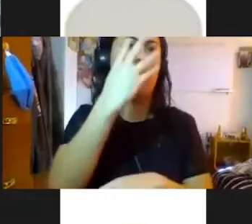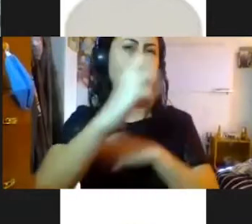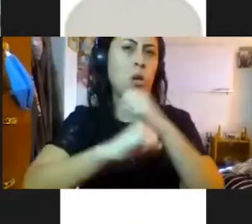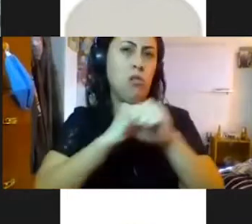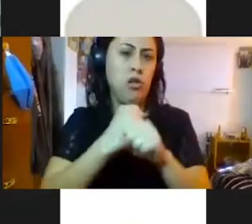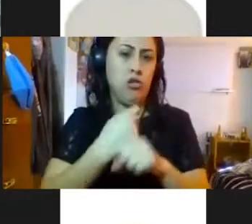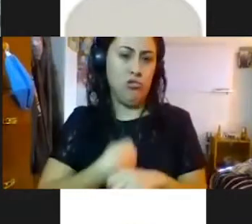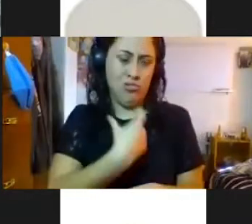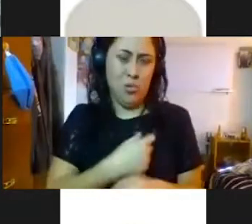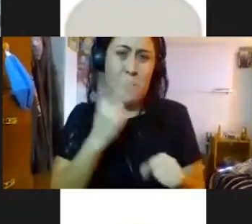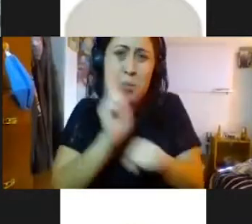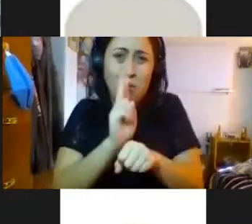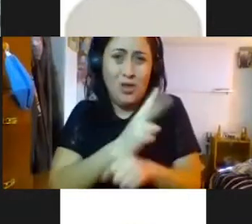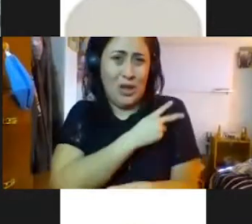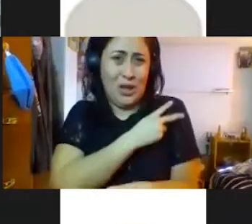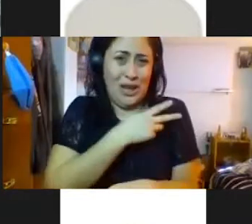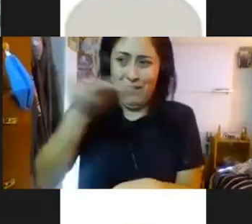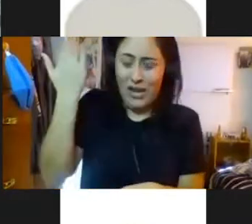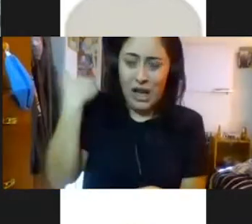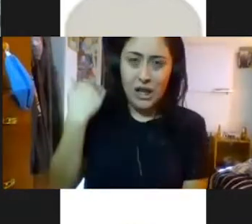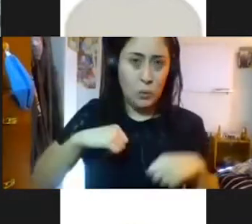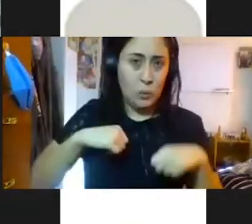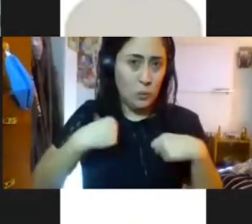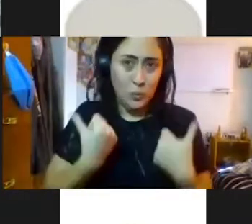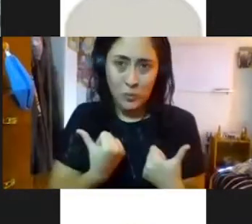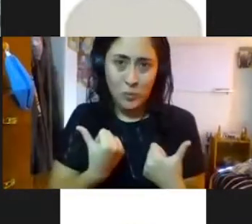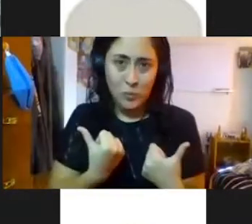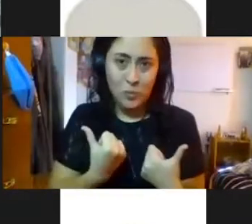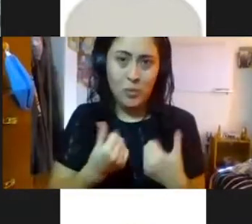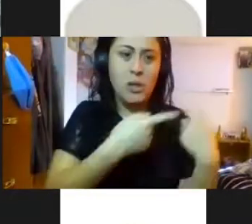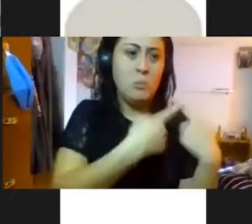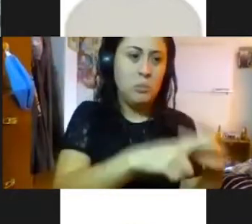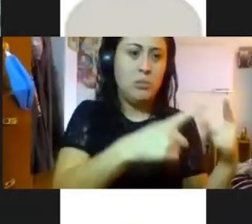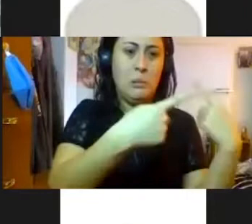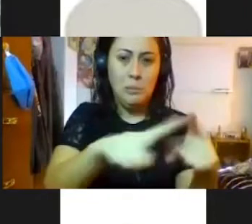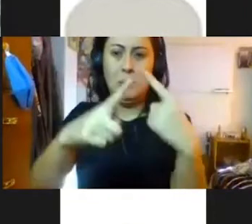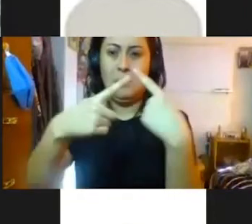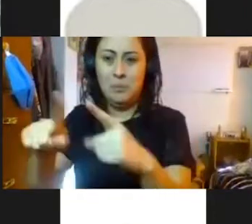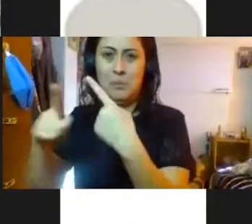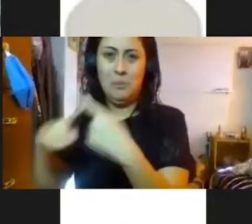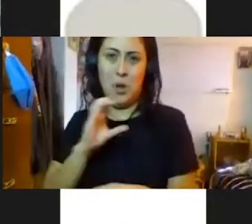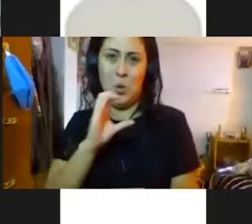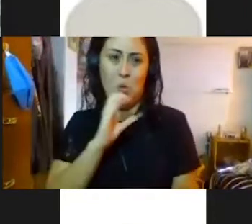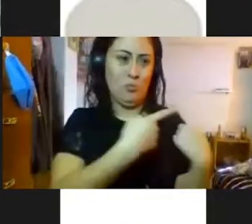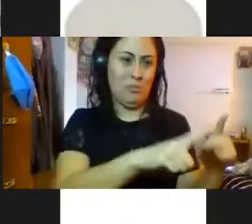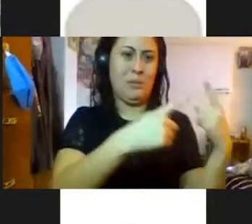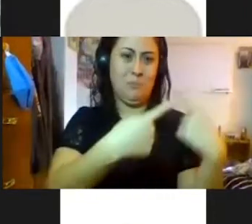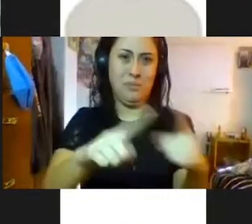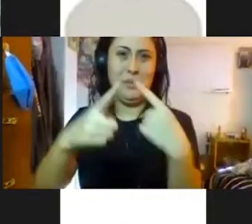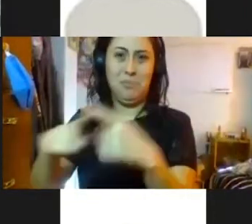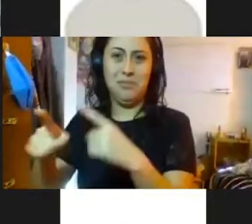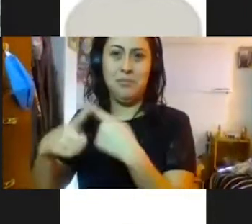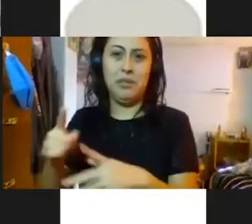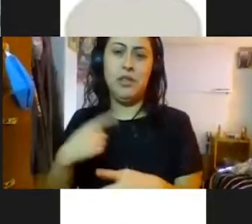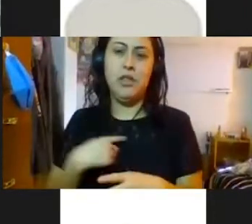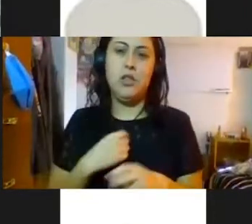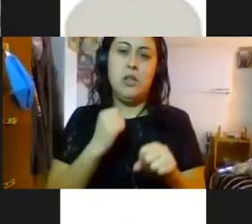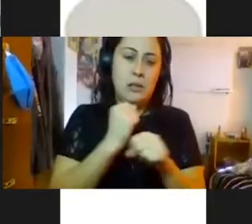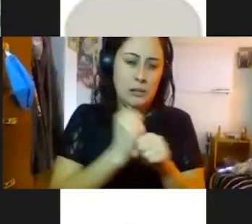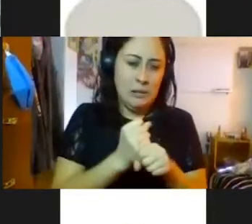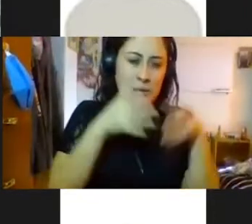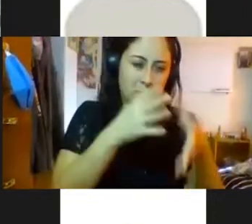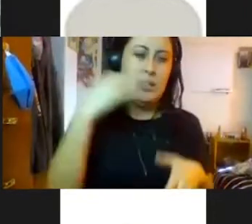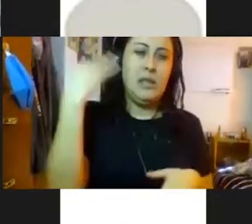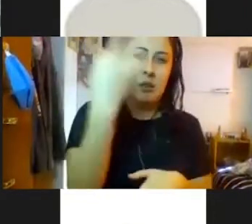profesora jefe de diferentes cursos que se organizaban y desarrollaba las reuniones de